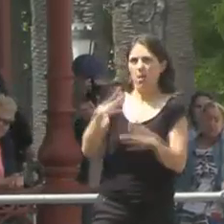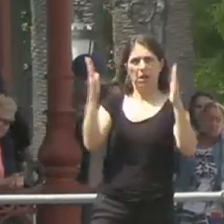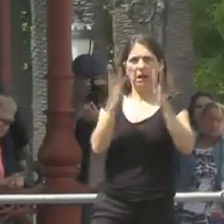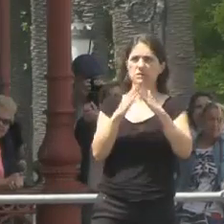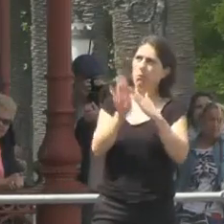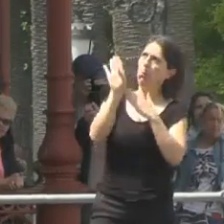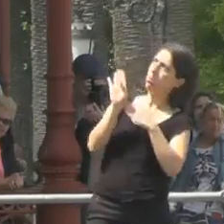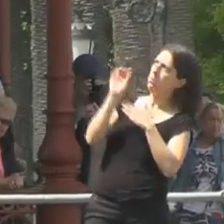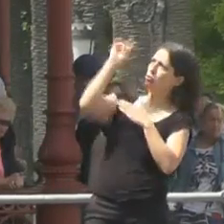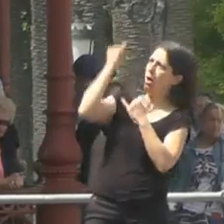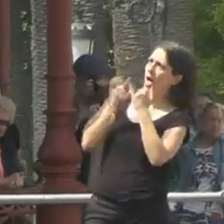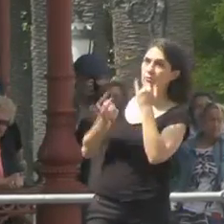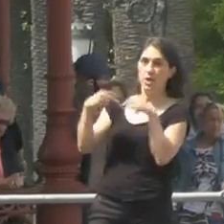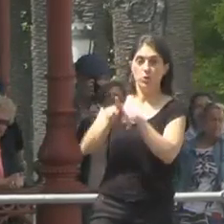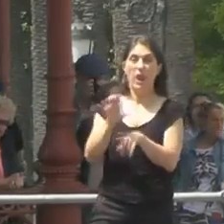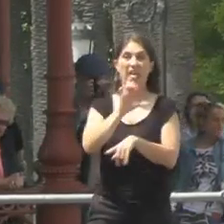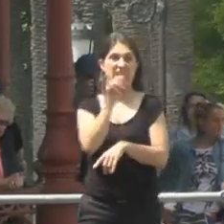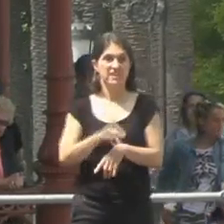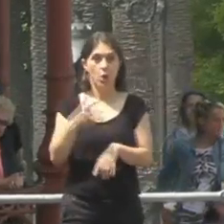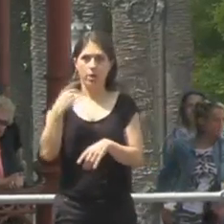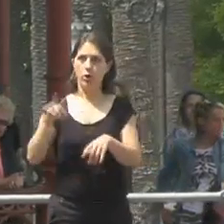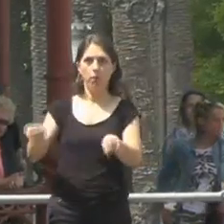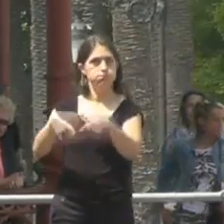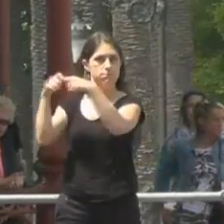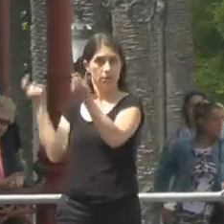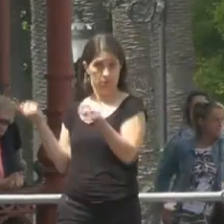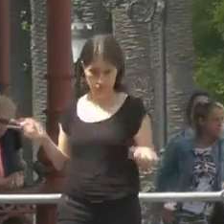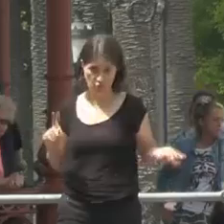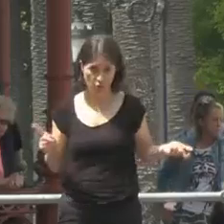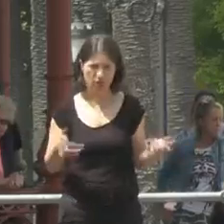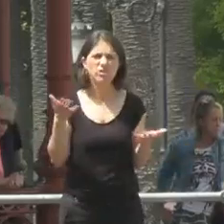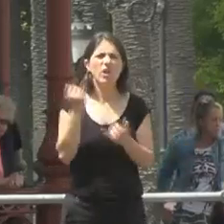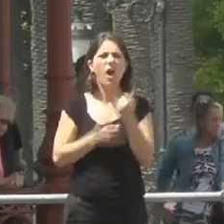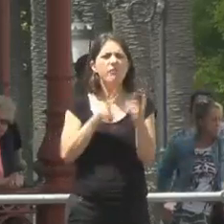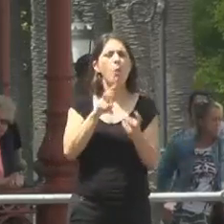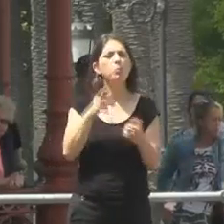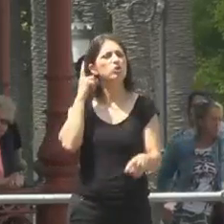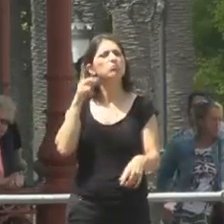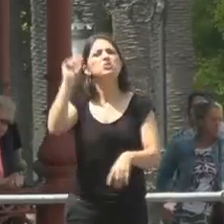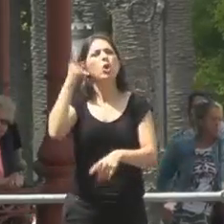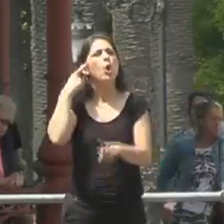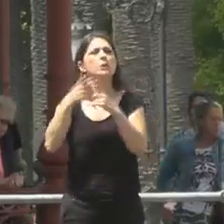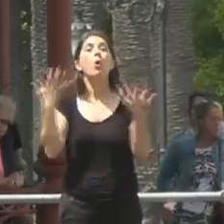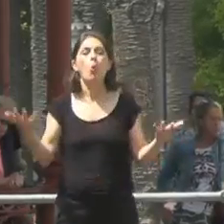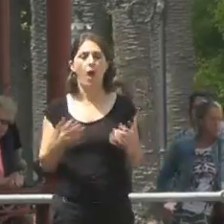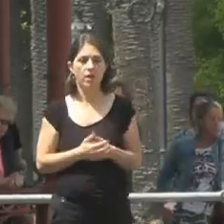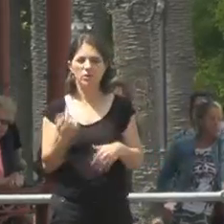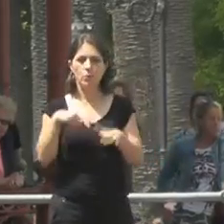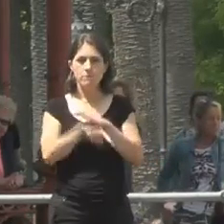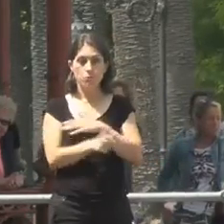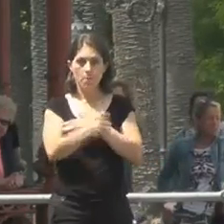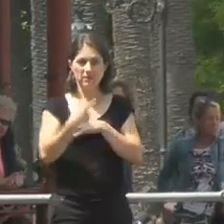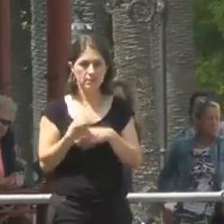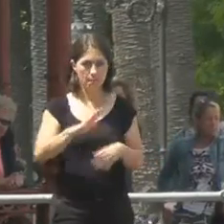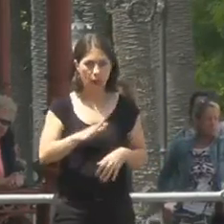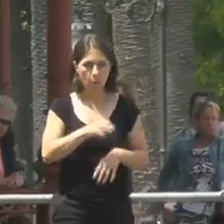su casa va a quebrar Endesa o Iberdrola? ¿Verdad que no? Entonces, ¿para qué está hecho? La intención es mucho más profunda y más perversa. Una